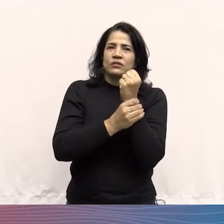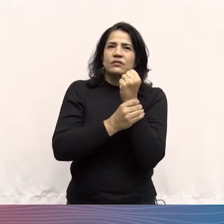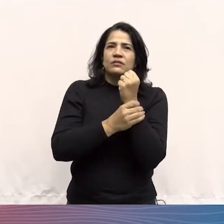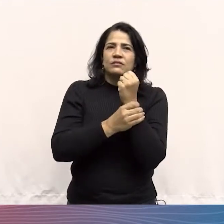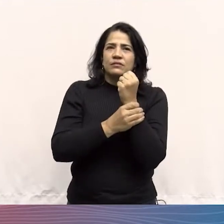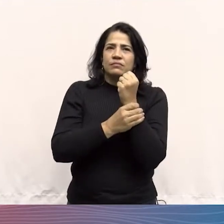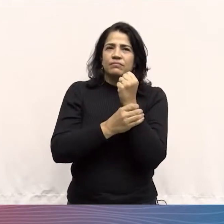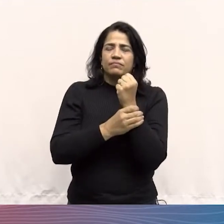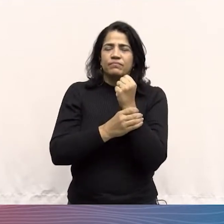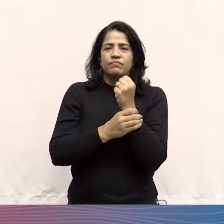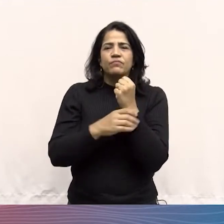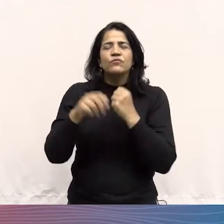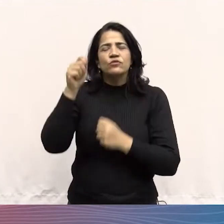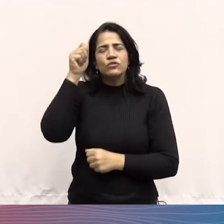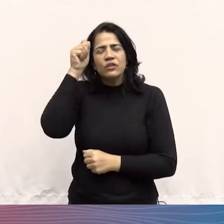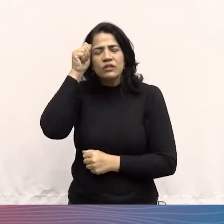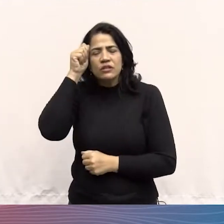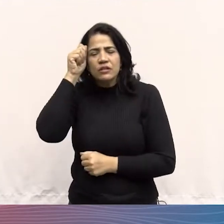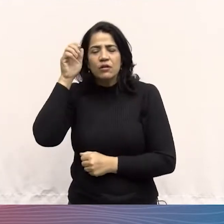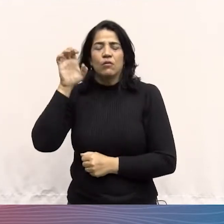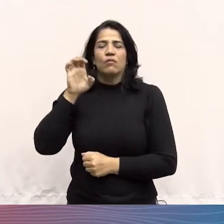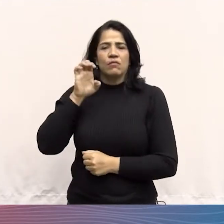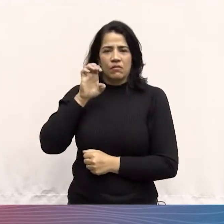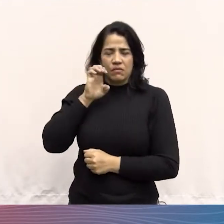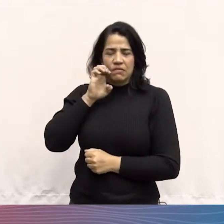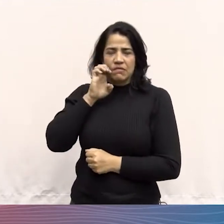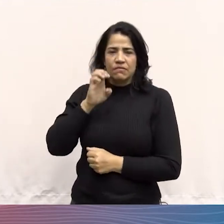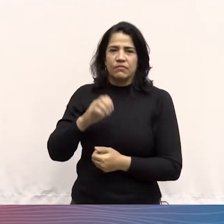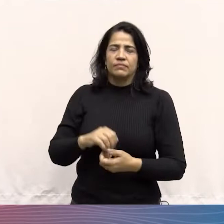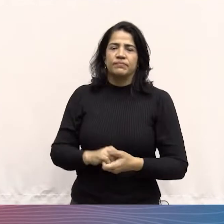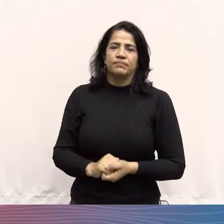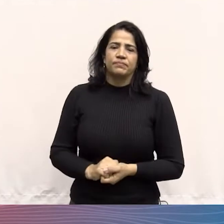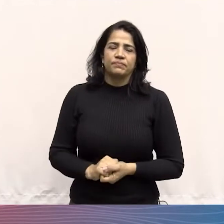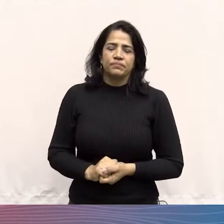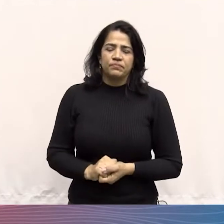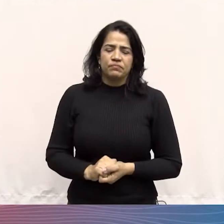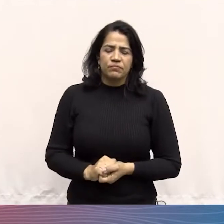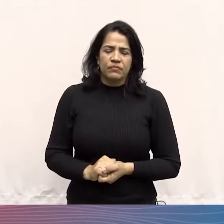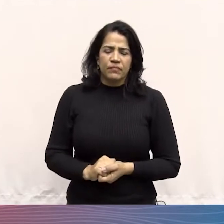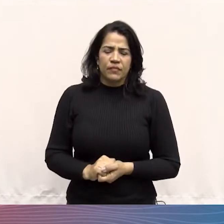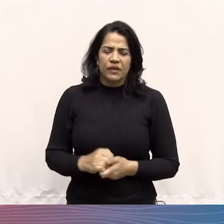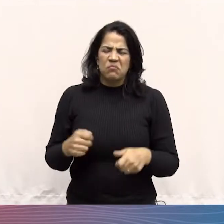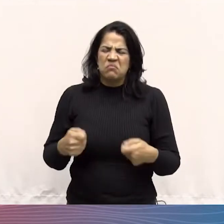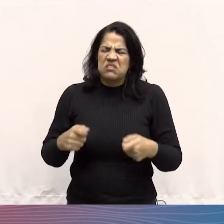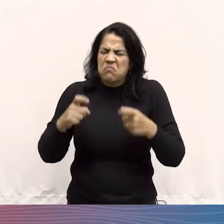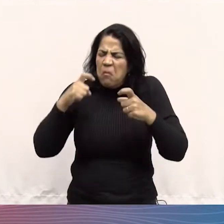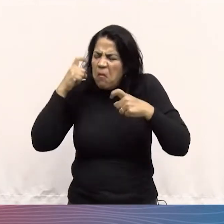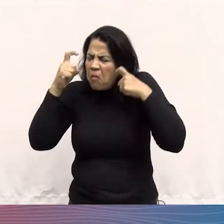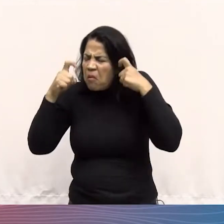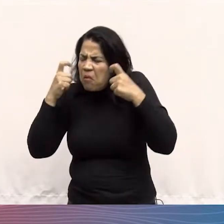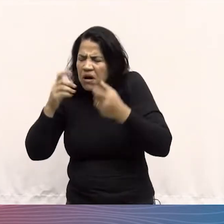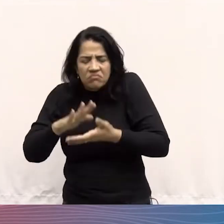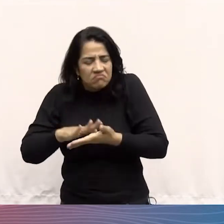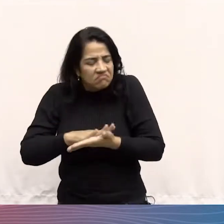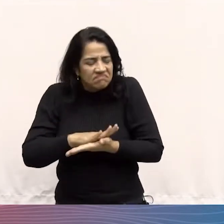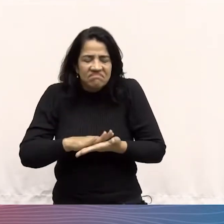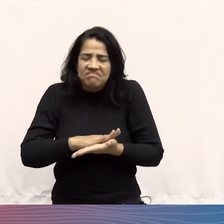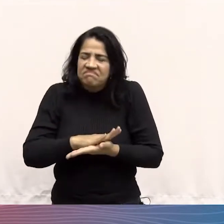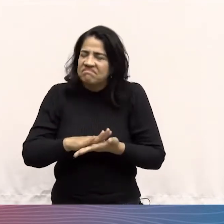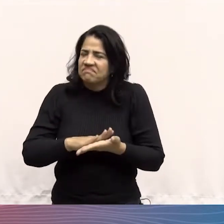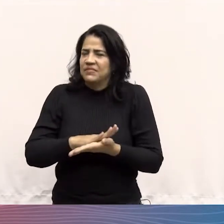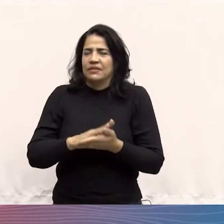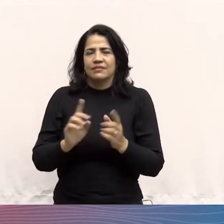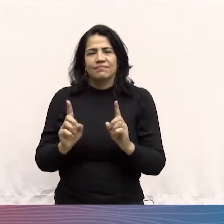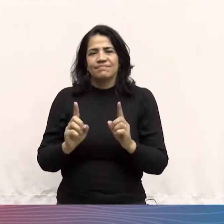Deus guardava-os, né? De protegê-los e tudo, e não precisava se preocupar com nada. E olha só, vou acrescentar